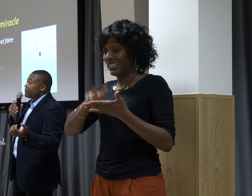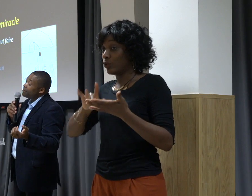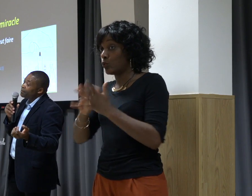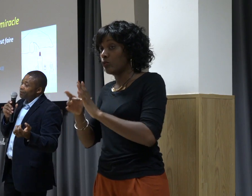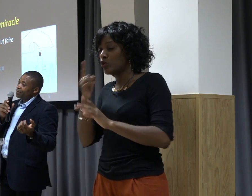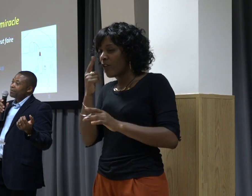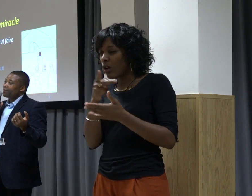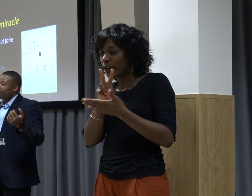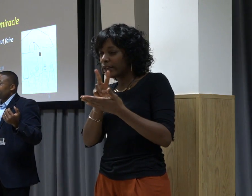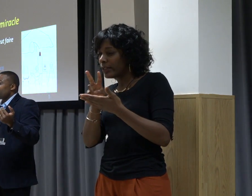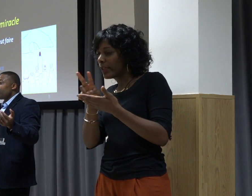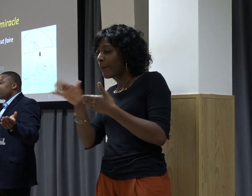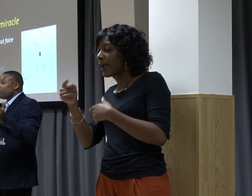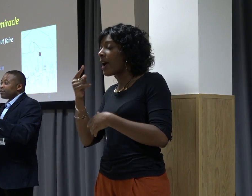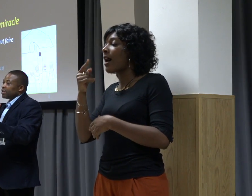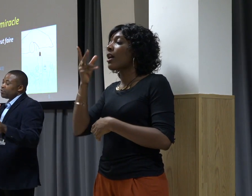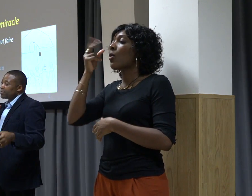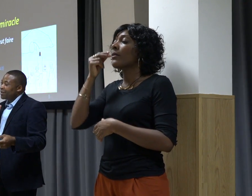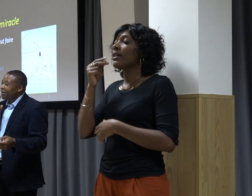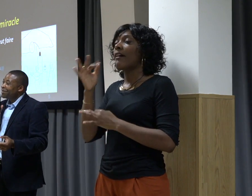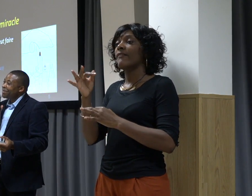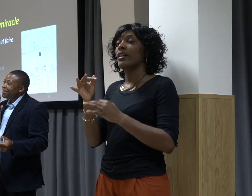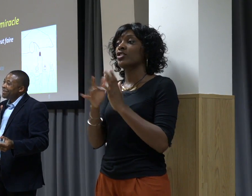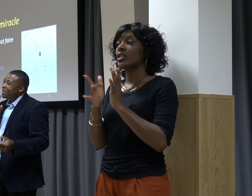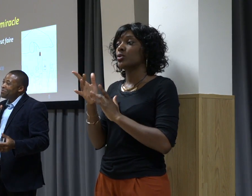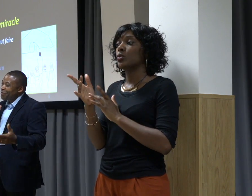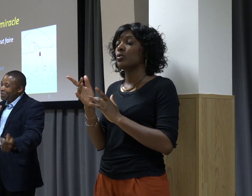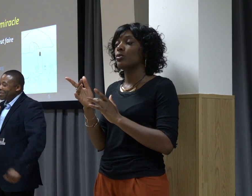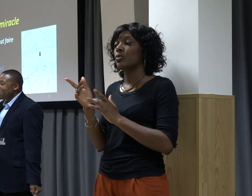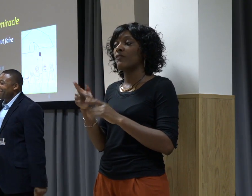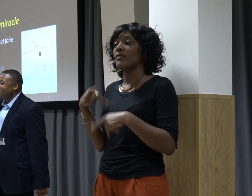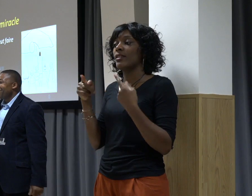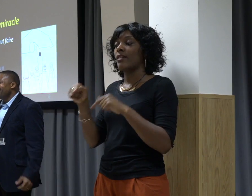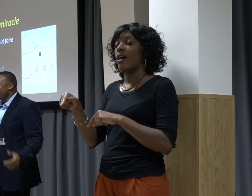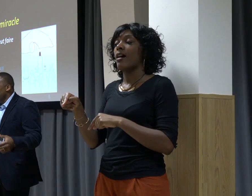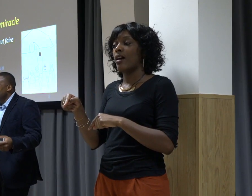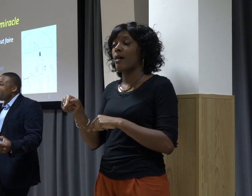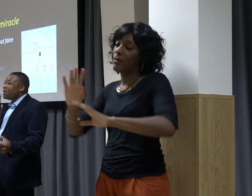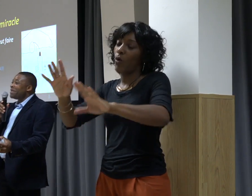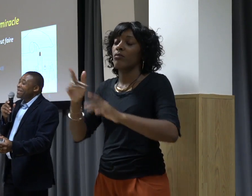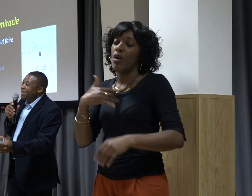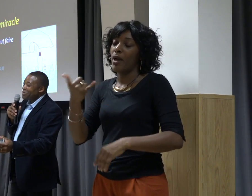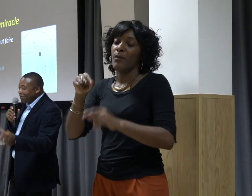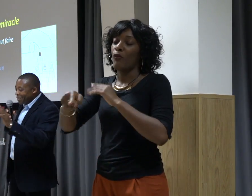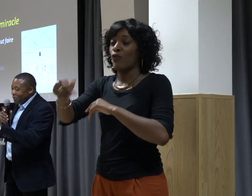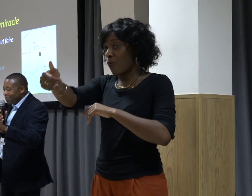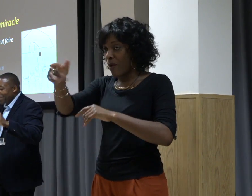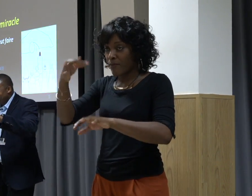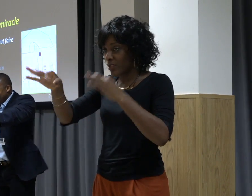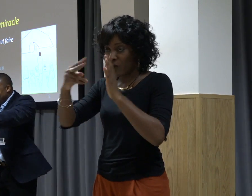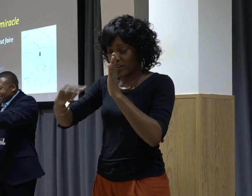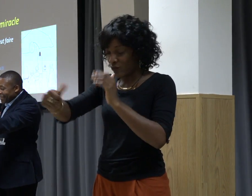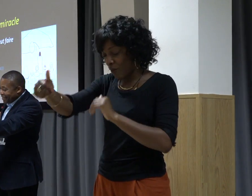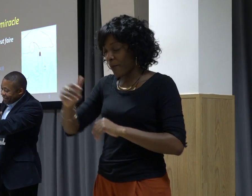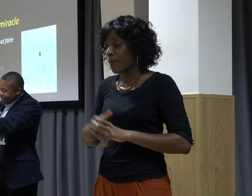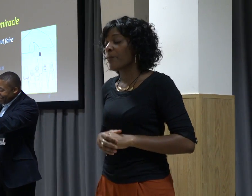décisive pour le séjour de Jésus sur terre. Mais je vous laisse découvrir vous-même ce que Jésus va faire